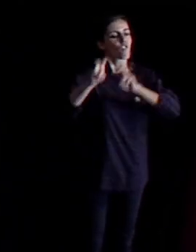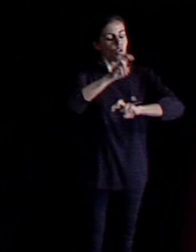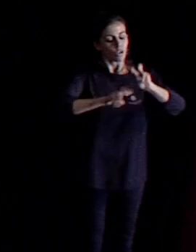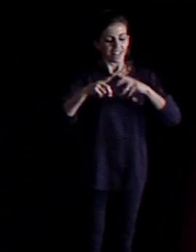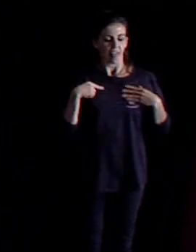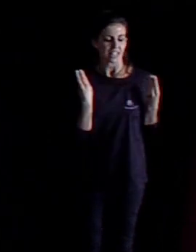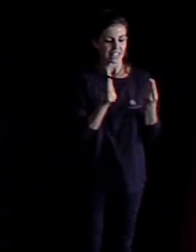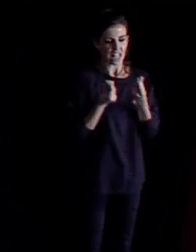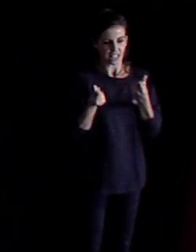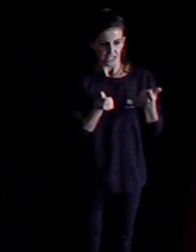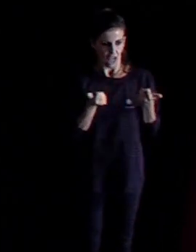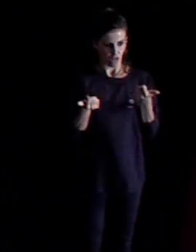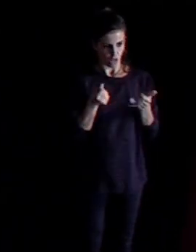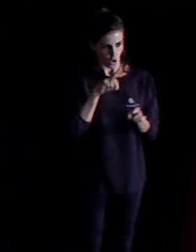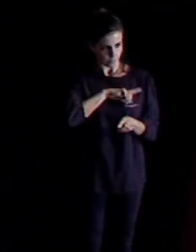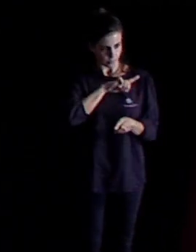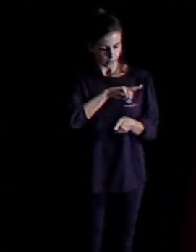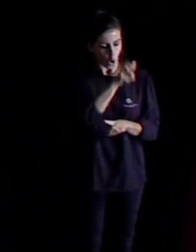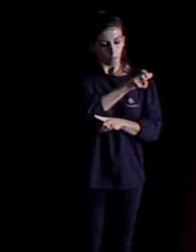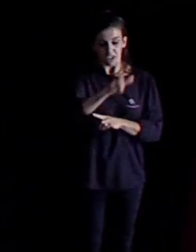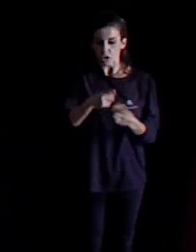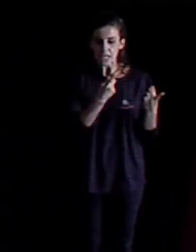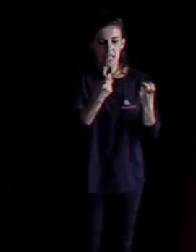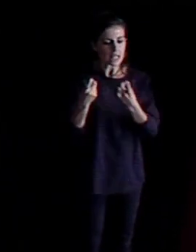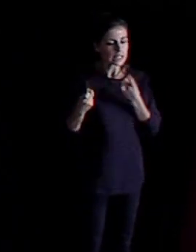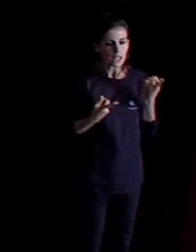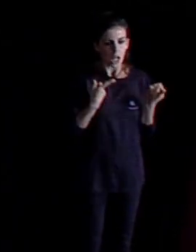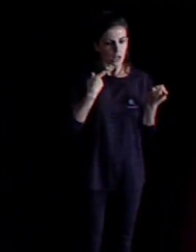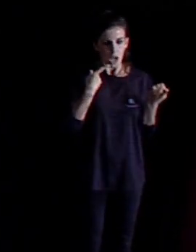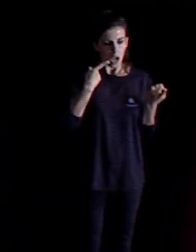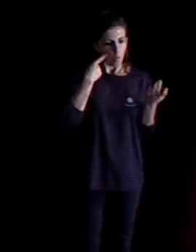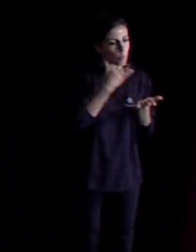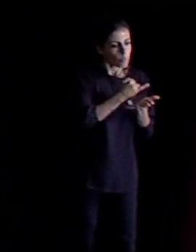de personalidad, que son personas que tienen necesidad de experimentar